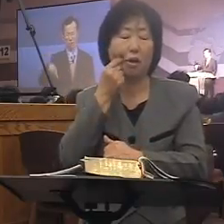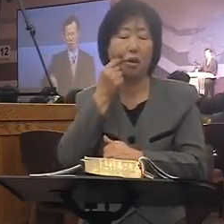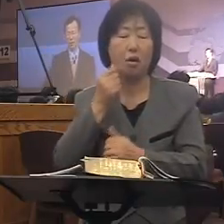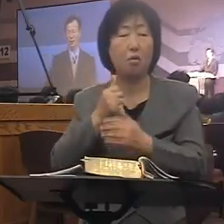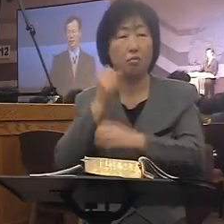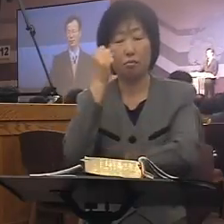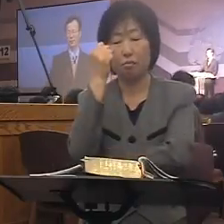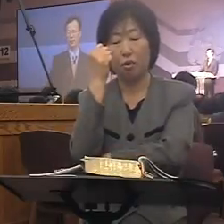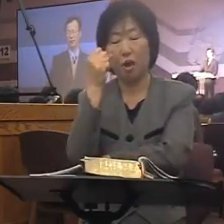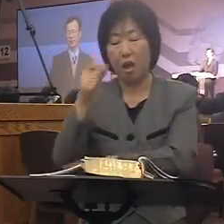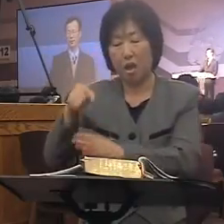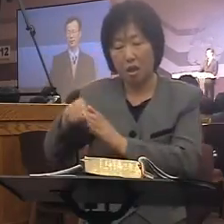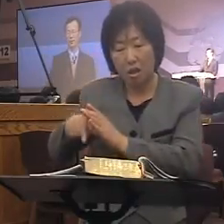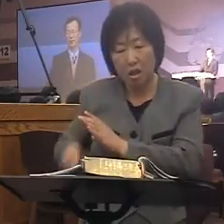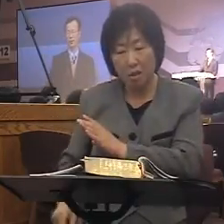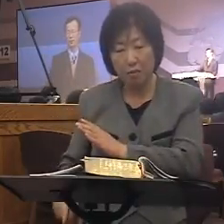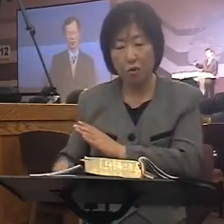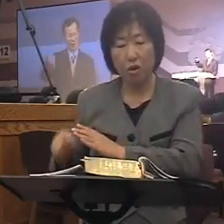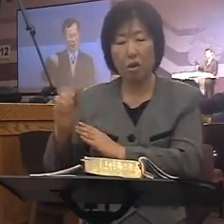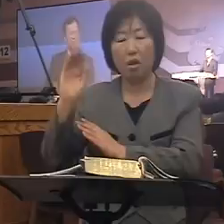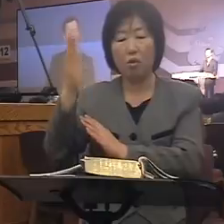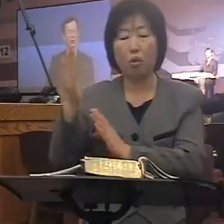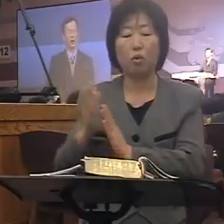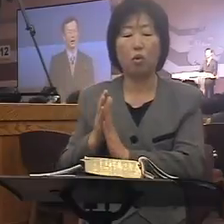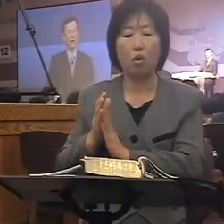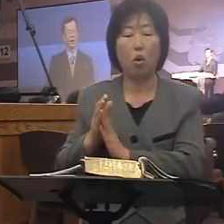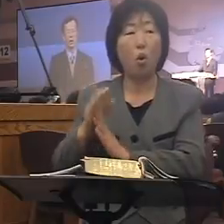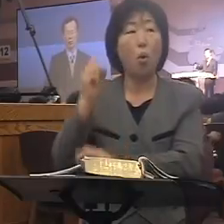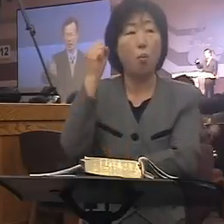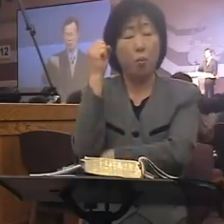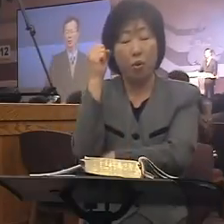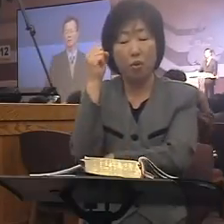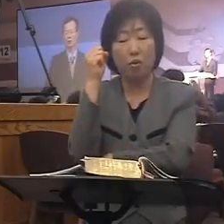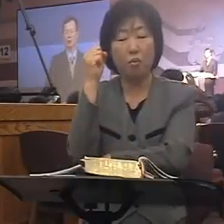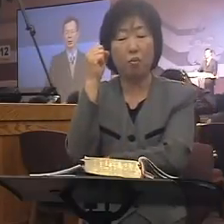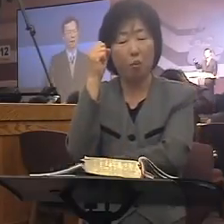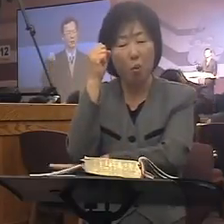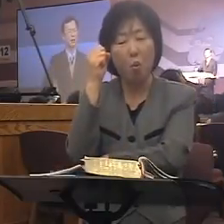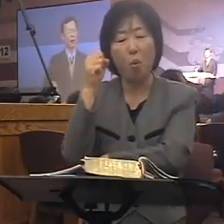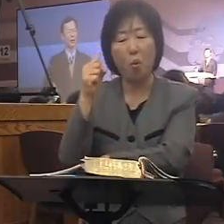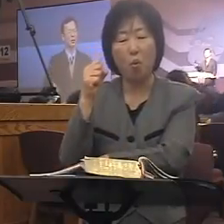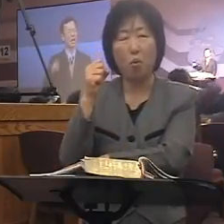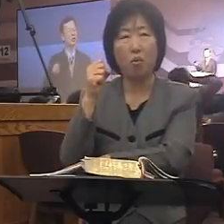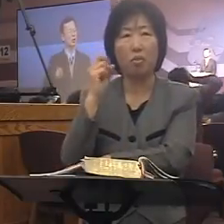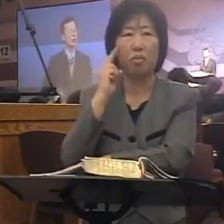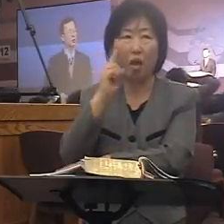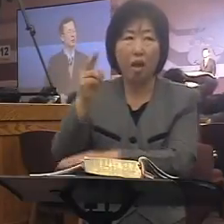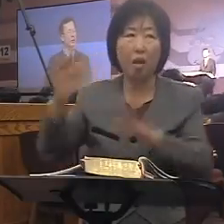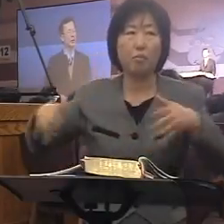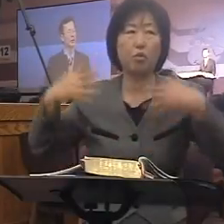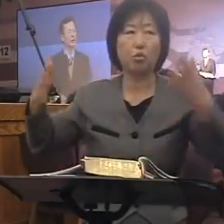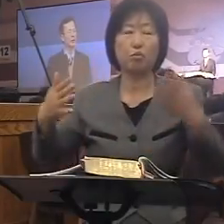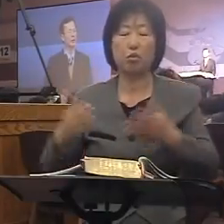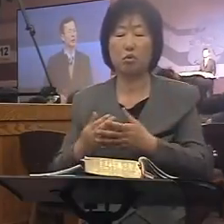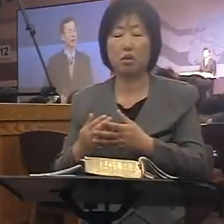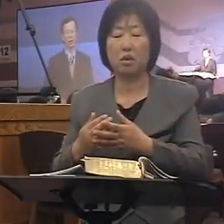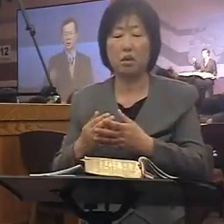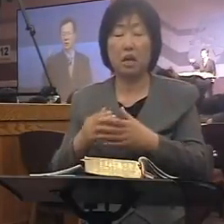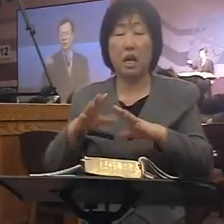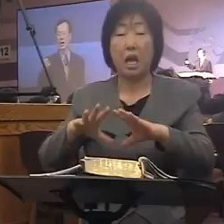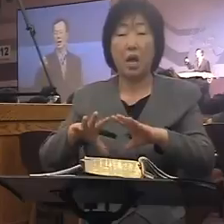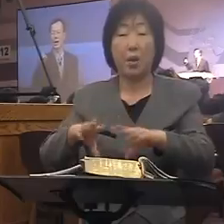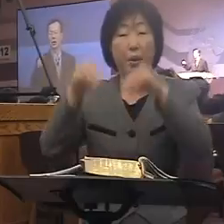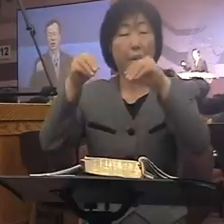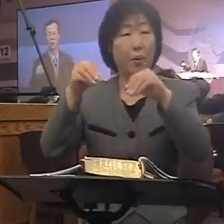뿌리가 깊어져야 돼요. 뿌리가 깊어져야 태풍이 불고 가뭄이 와도 살 수가 있어요.